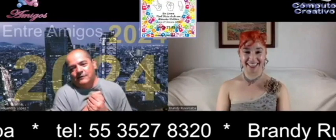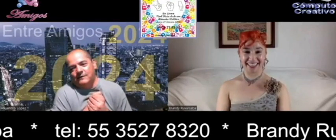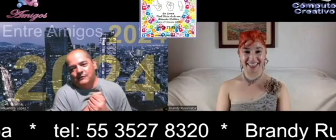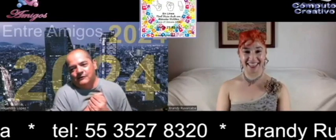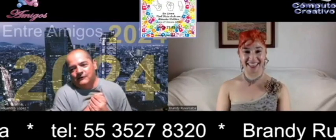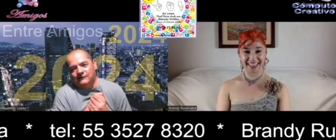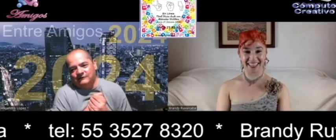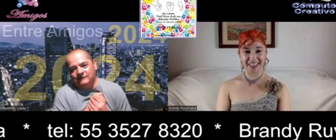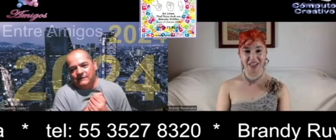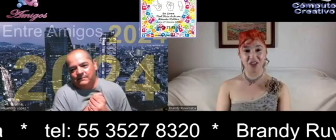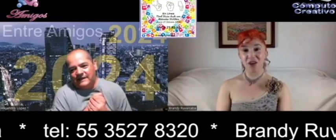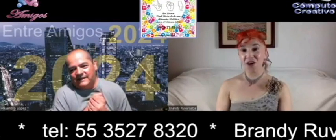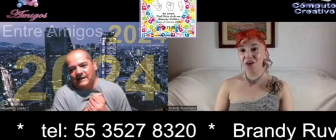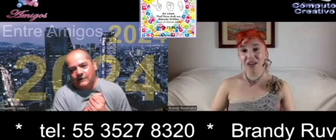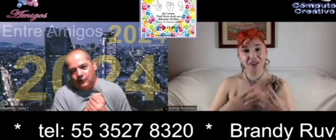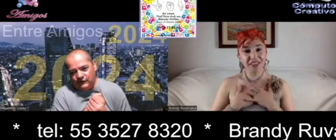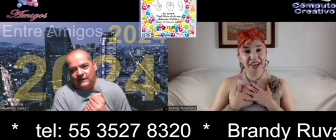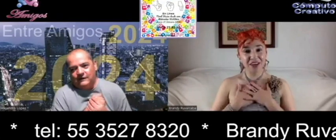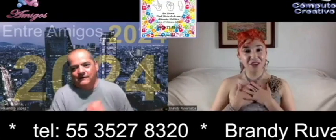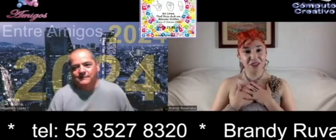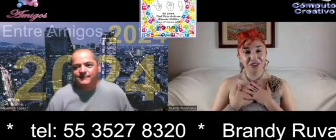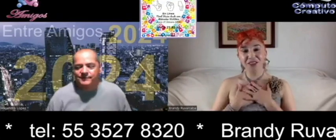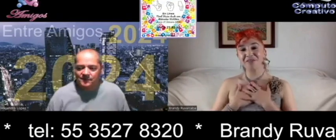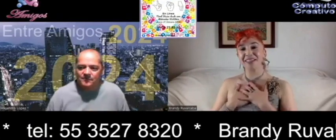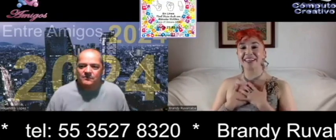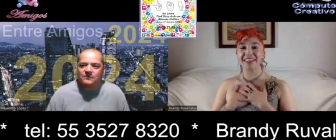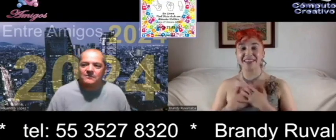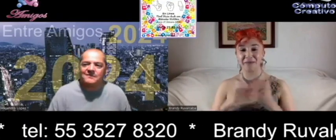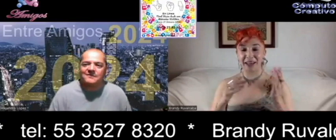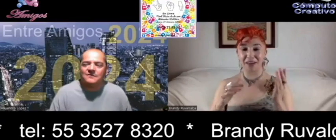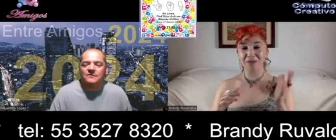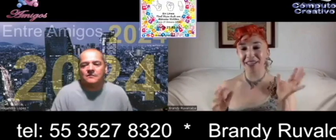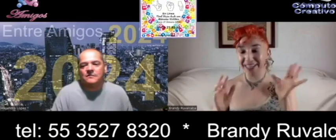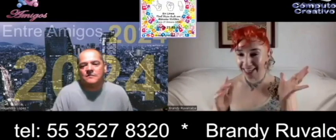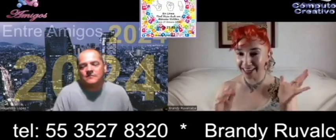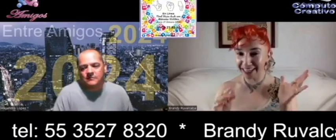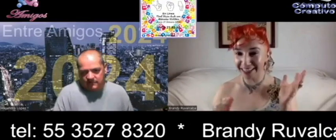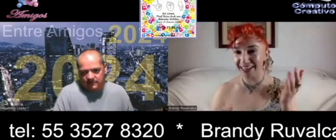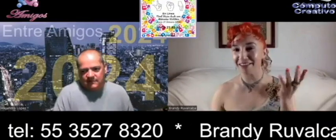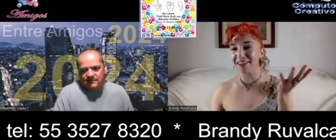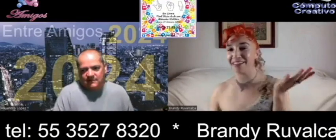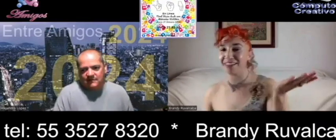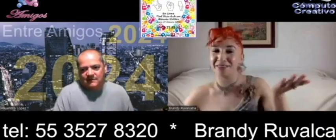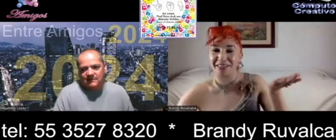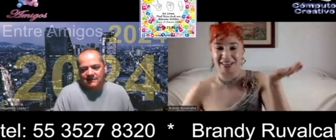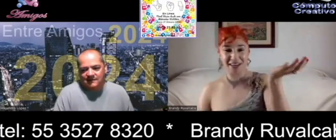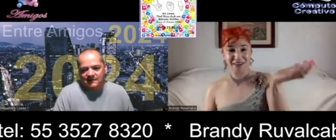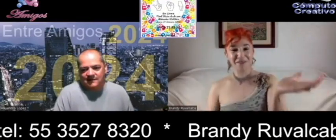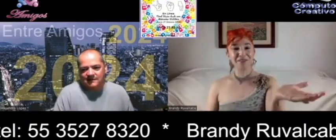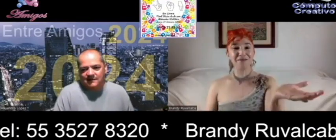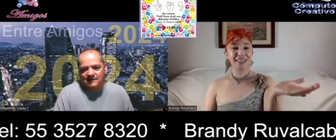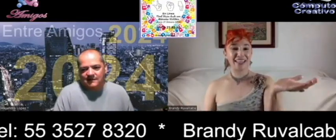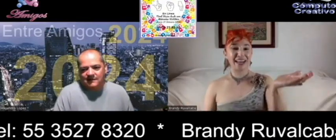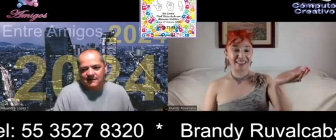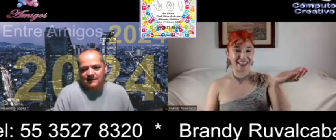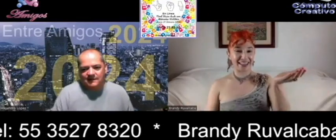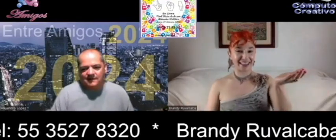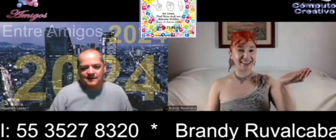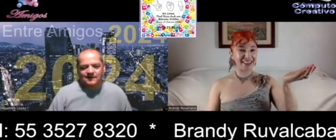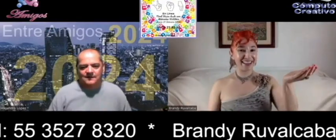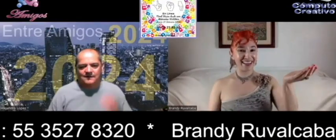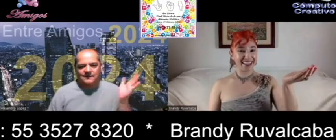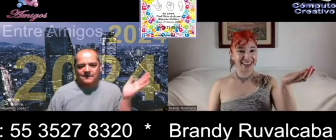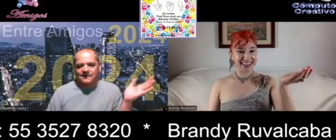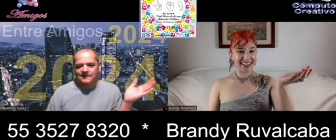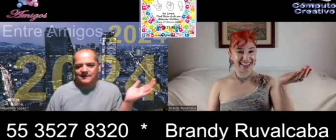aceptes de nuevo No, platicar al contrario, contigo. yo soy más agradecida. Mira, ¿cómo se dice gracias en lengua de señas mexicana? Pon tu manita izquierda